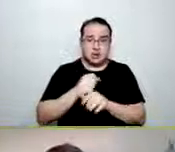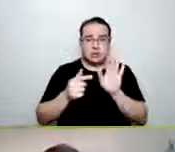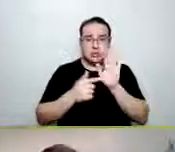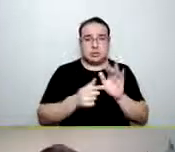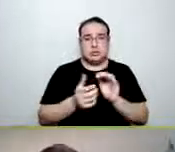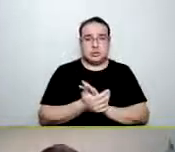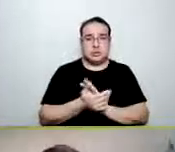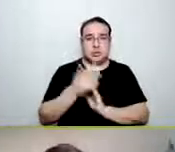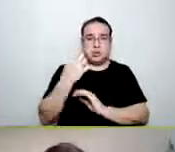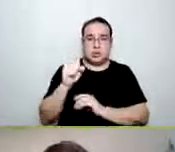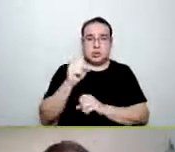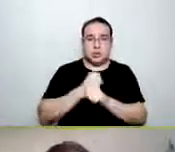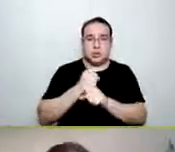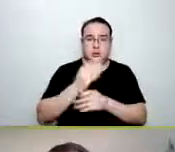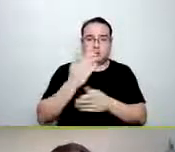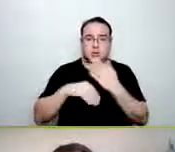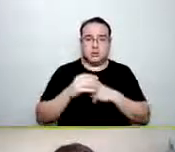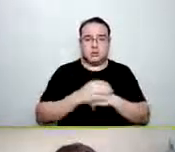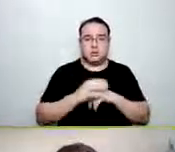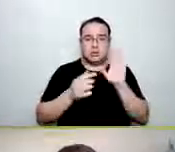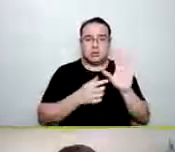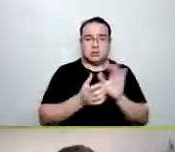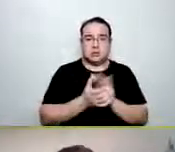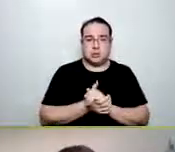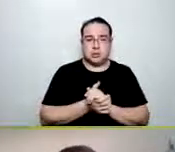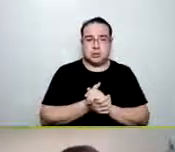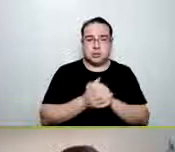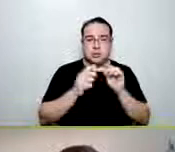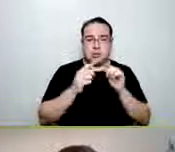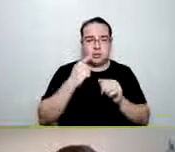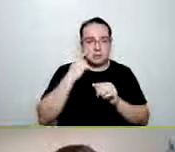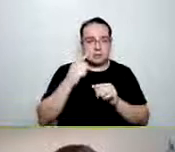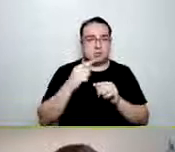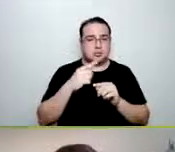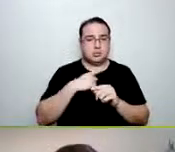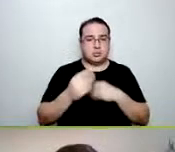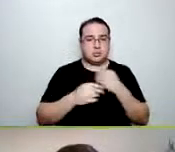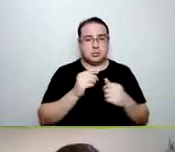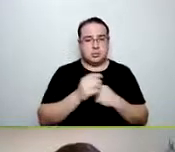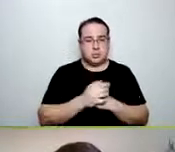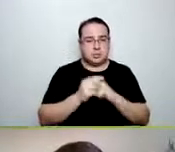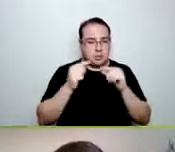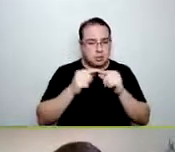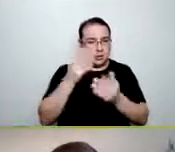atrás, né? As fitas antigas de áudio eram meio bom para fazer gravações.